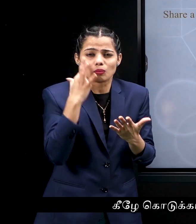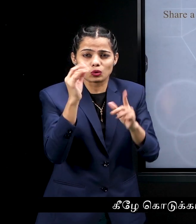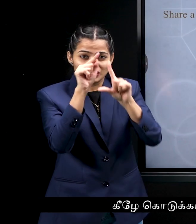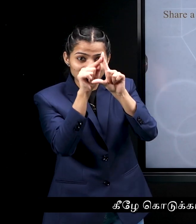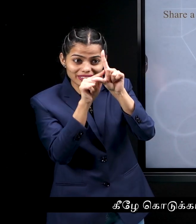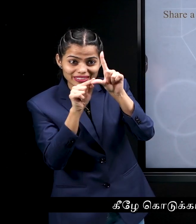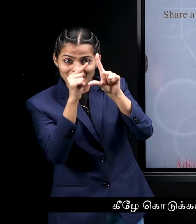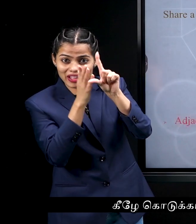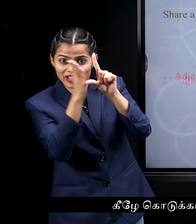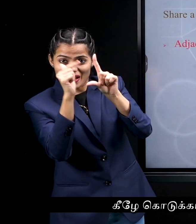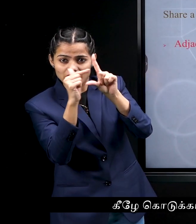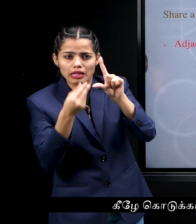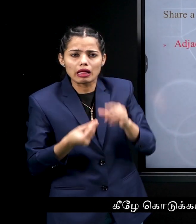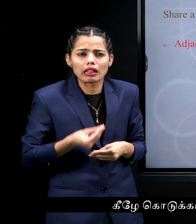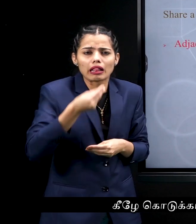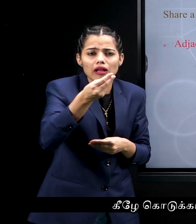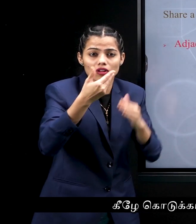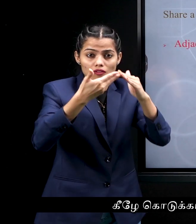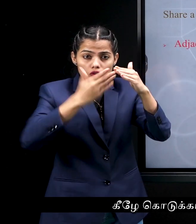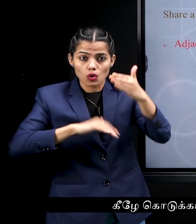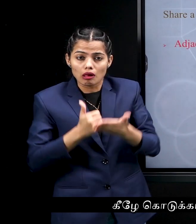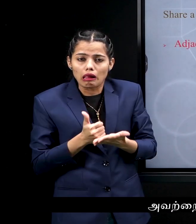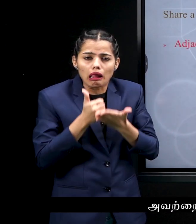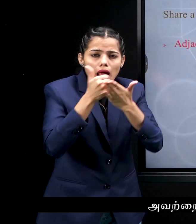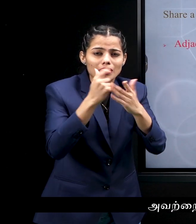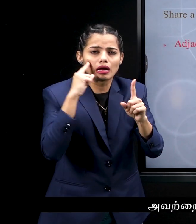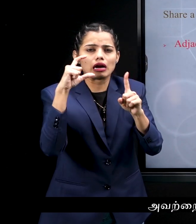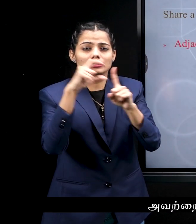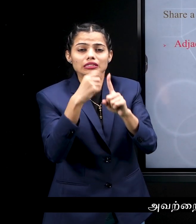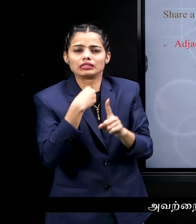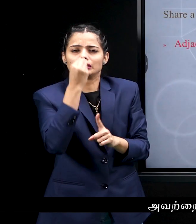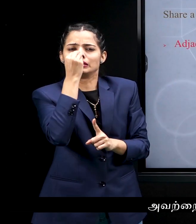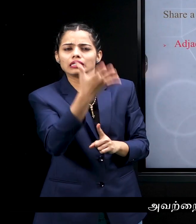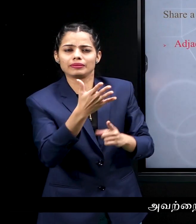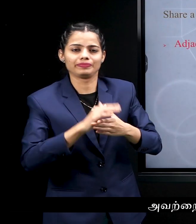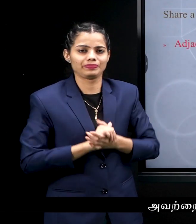கீழே கொடுக்கப்பட்டுள்ள அண்டை கோணங்களின் பண்புகள் அவற்றை எளிதாக அடையாளம் காண உதவுகிறது.